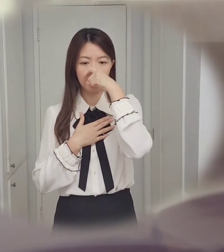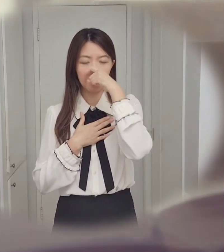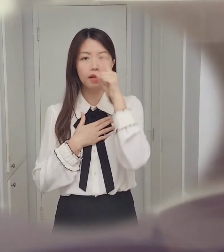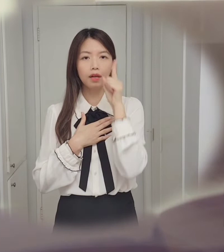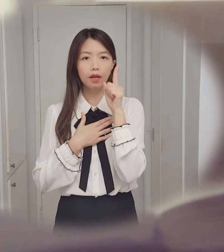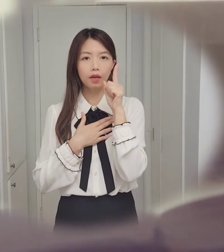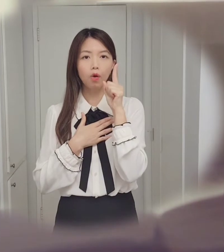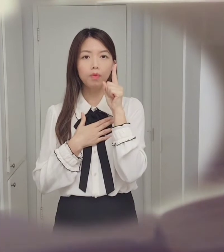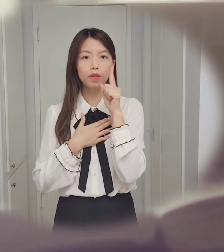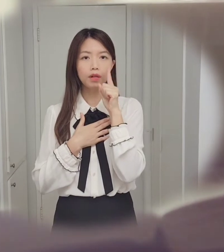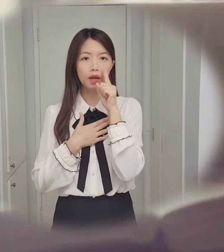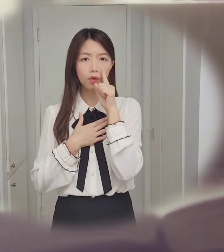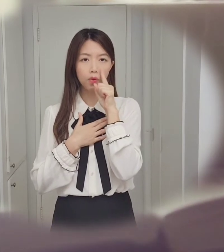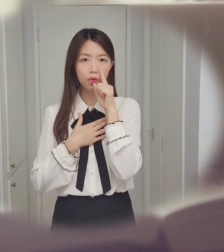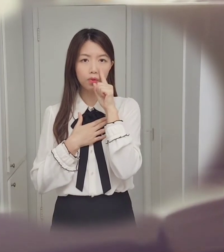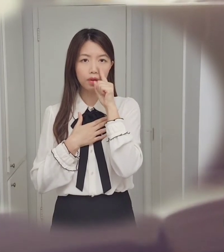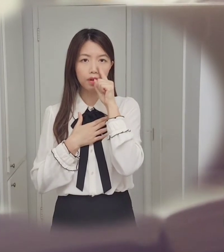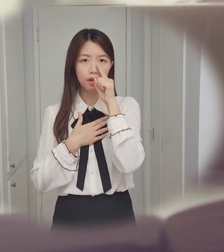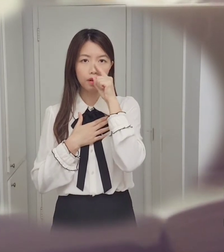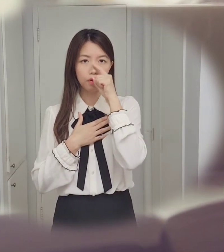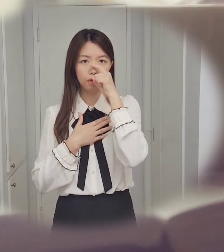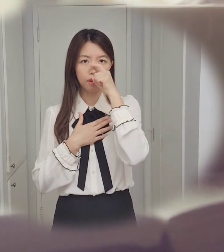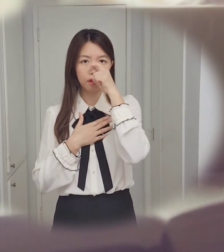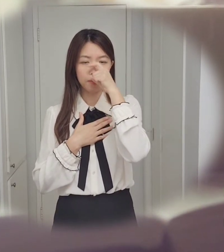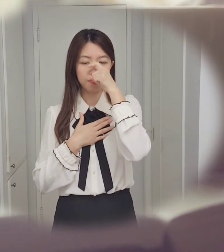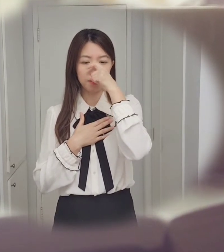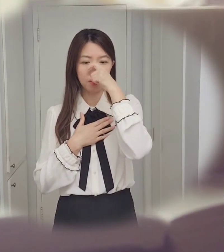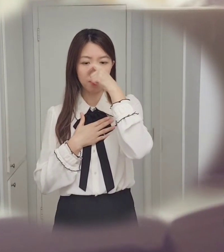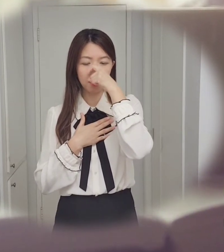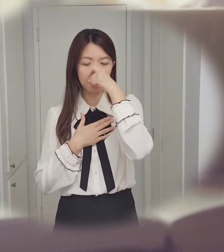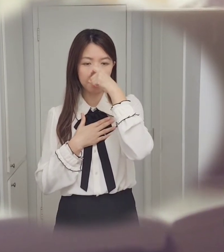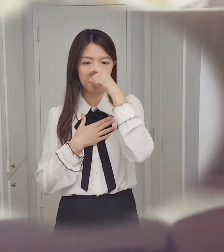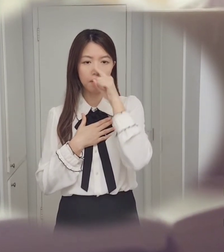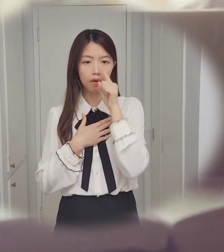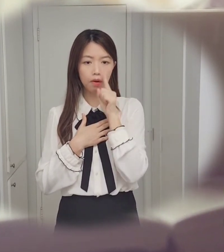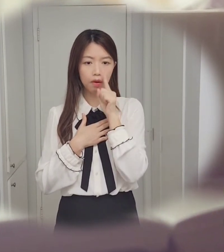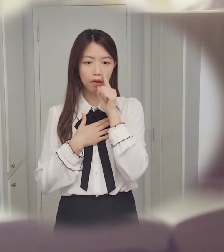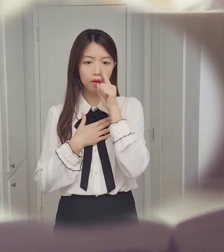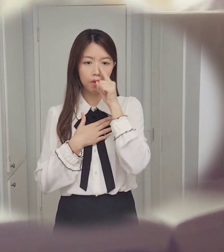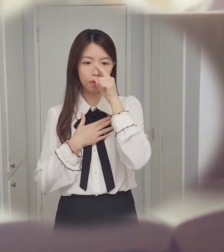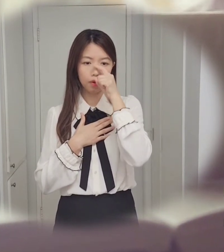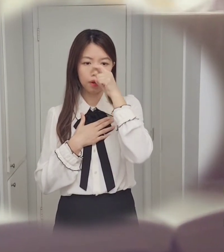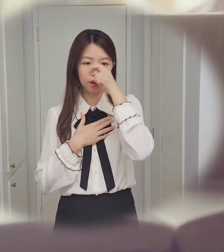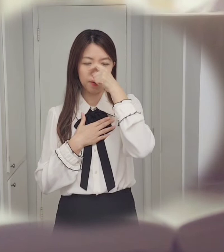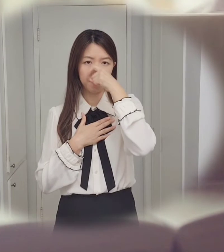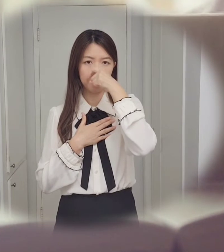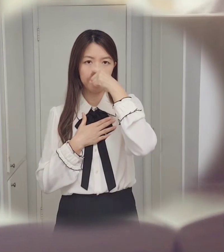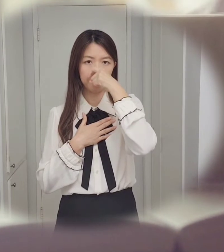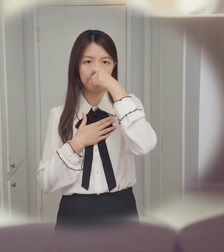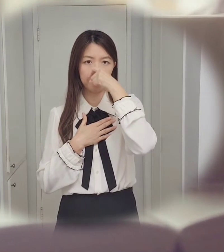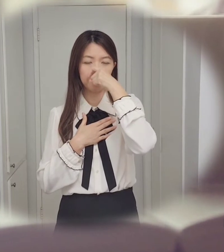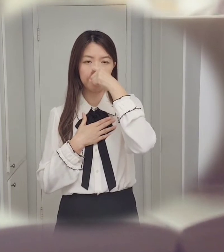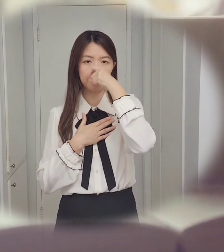이렇게 검지를 이렇게 코 주위를 이렇게 감싼다고 생각하시면 돼요.